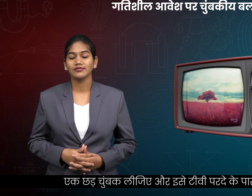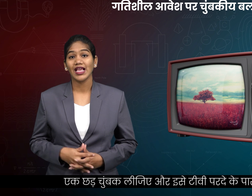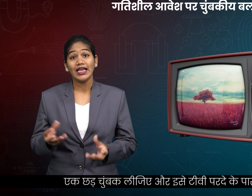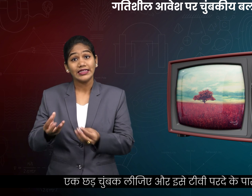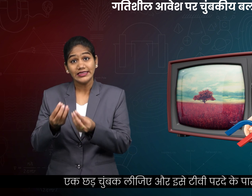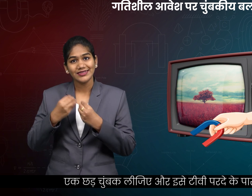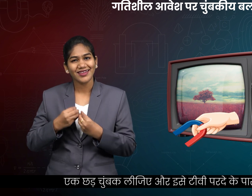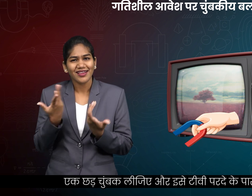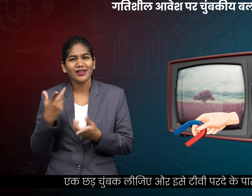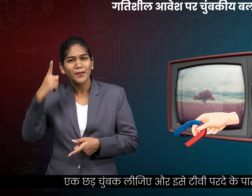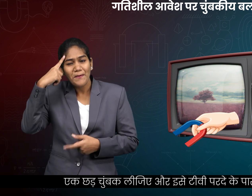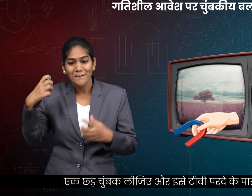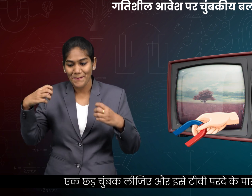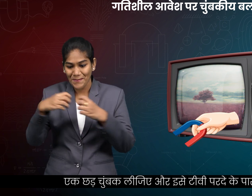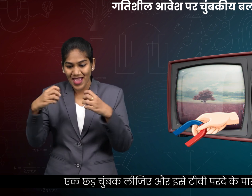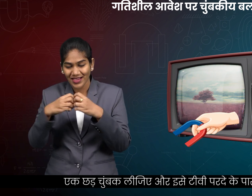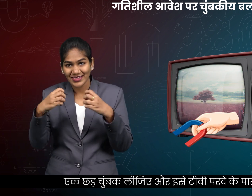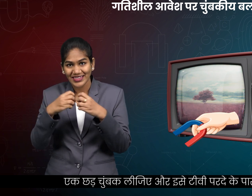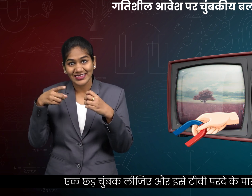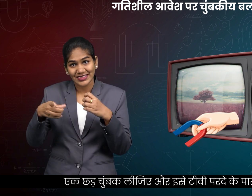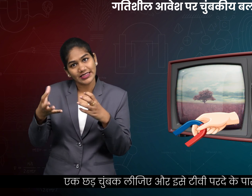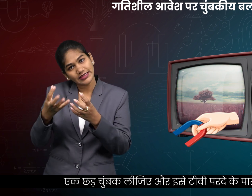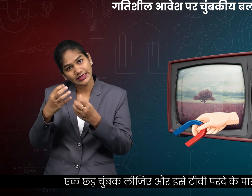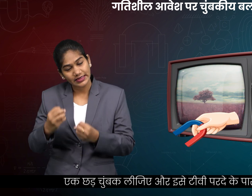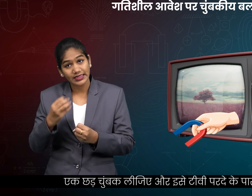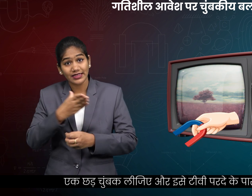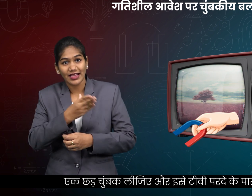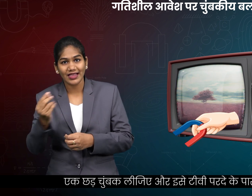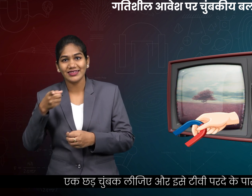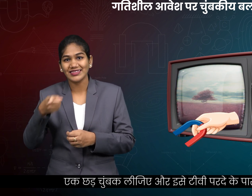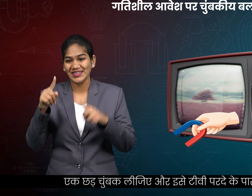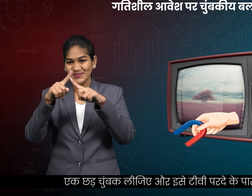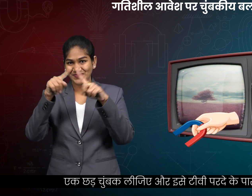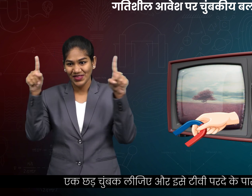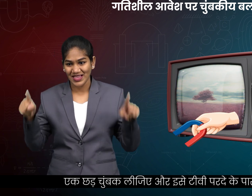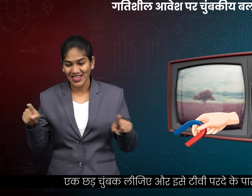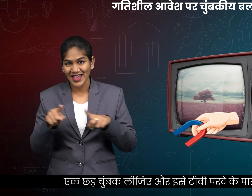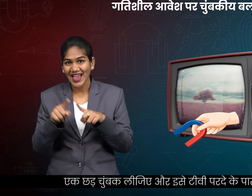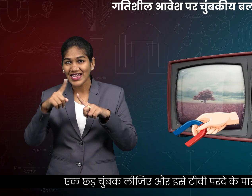एक छड़ चुंबक लीजिए और इसे टीवी पर्दे के पास लाइए।